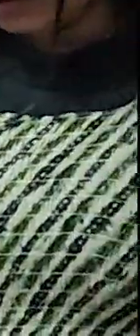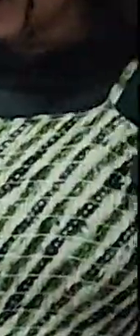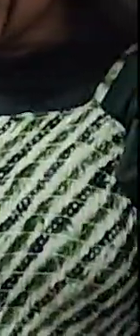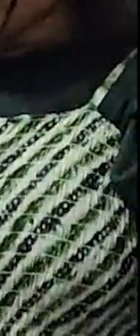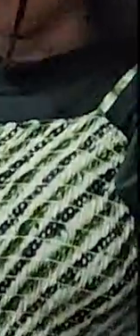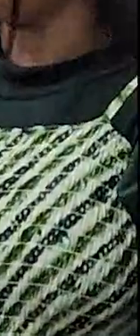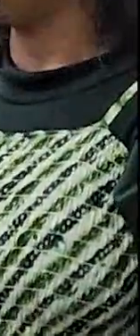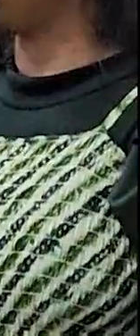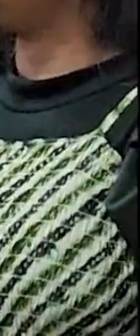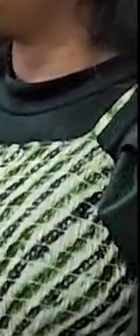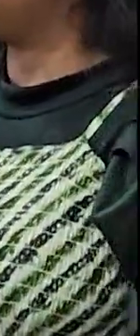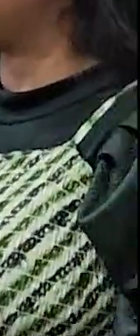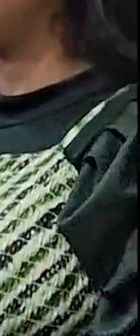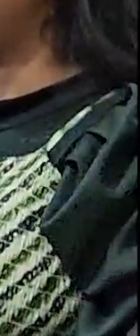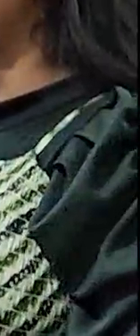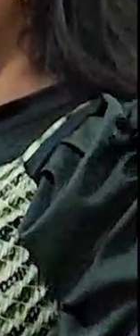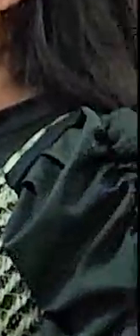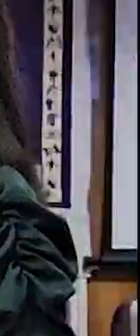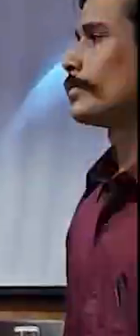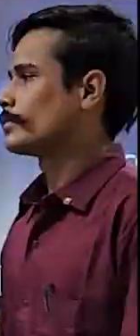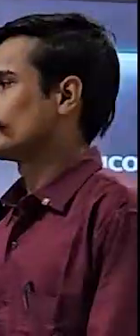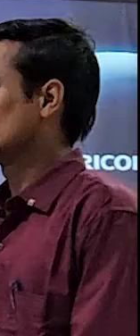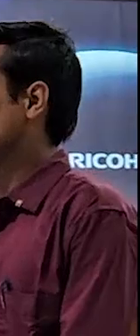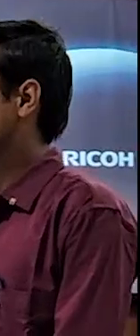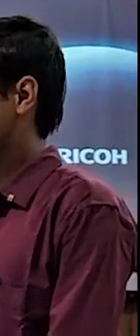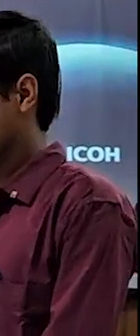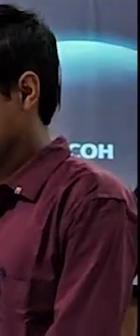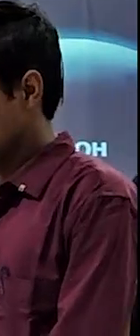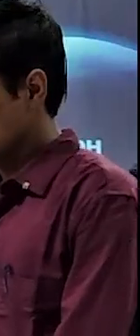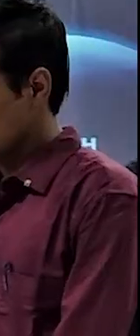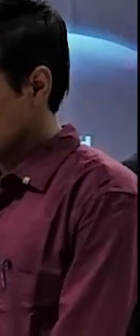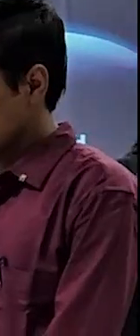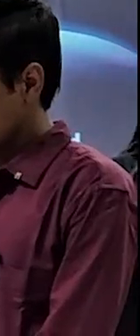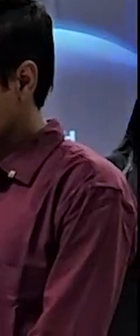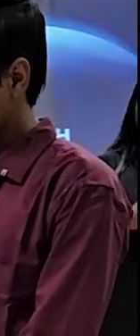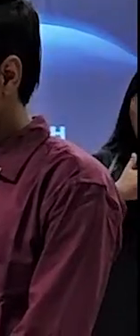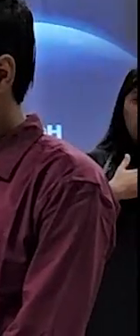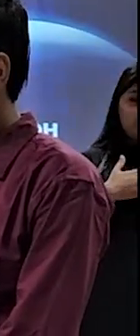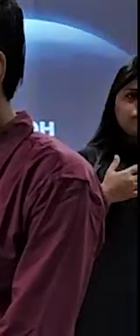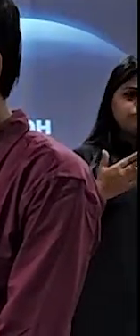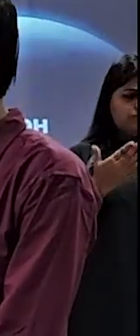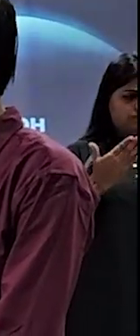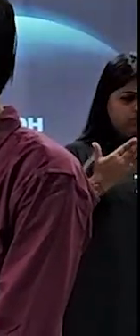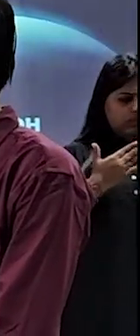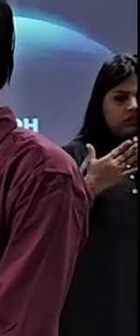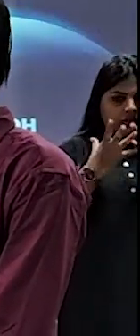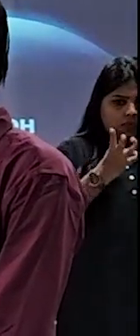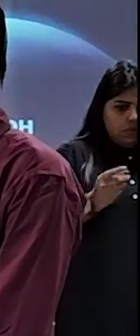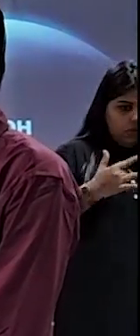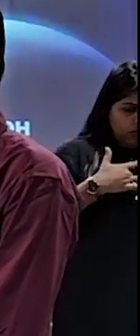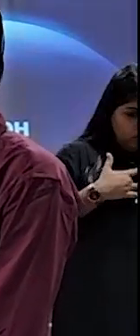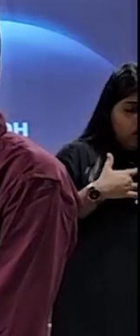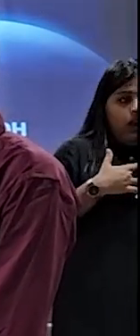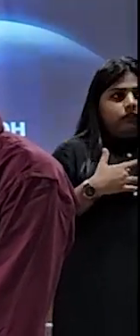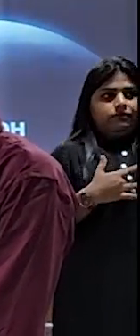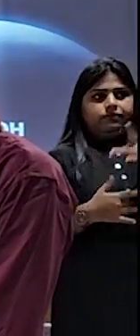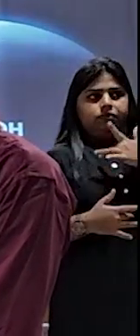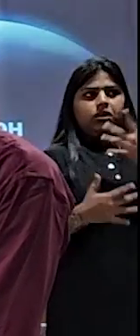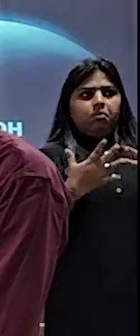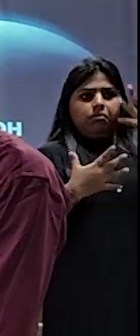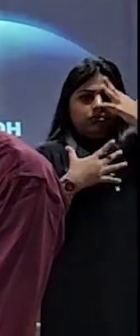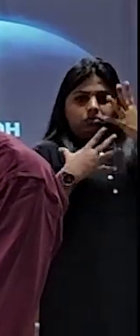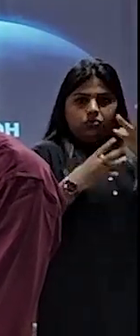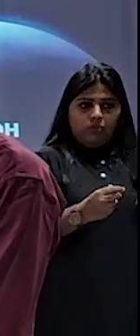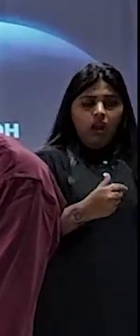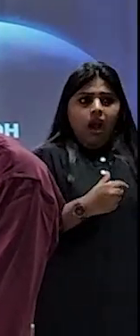डॉक्टर, 2-3 हफ्तों से इसे बुखार आ रहा था। मुझे लगा बीच में ये ठीक भी हो चुकी थी। मुझे लगा ये ठीक हो गई है, पर